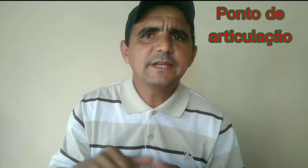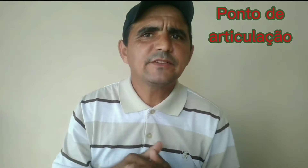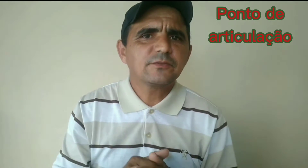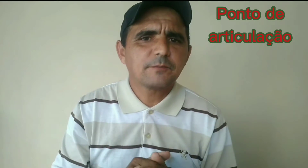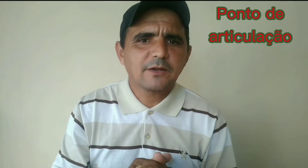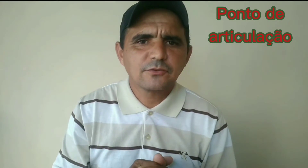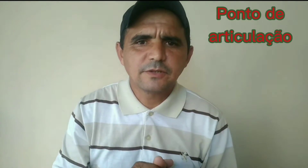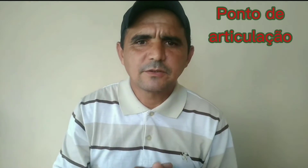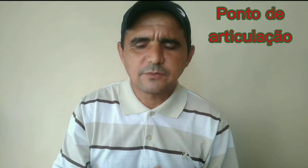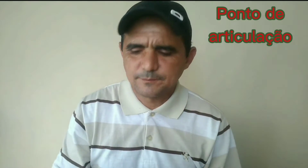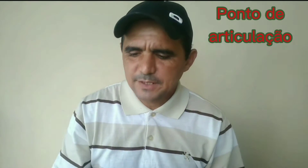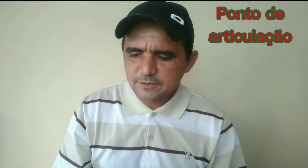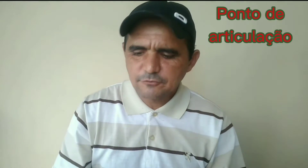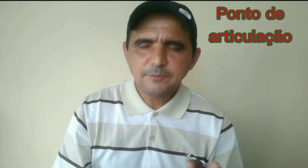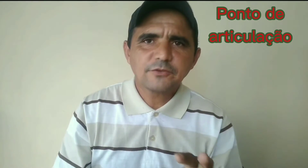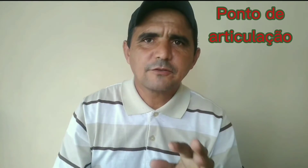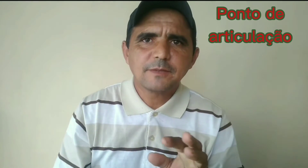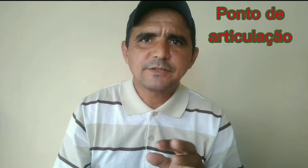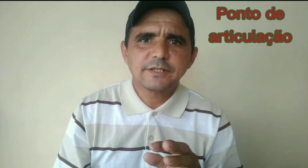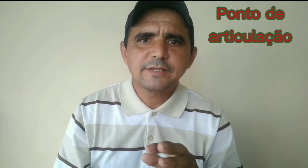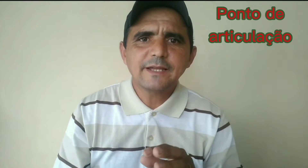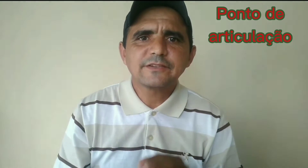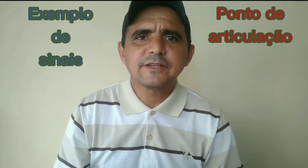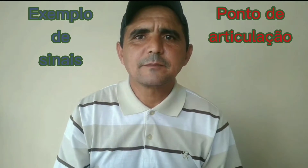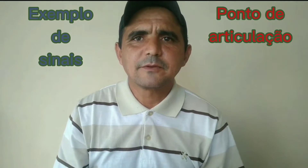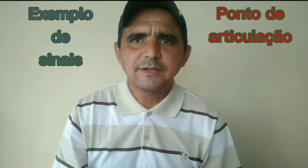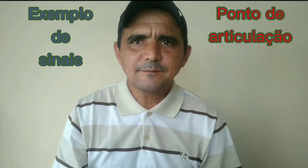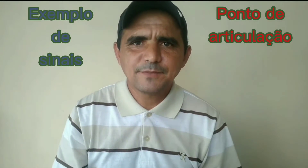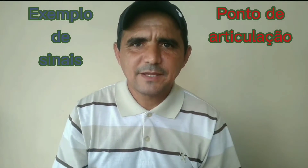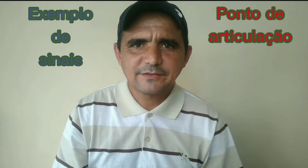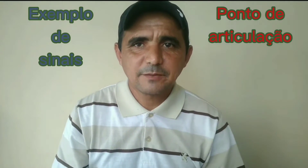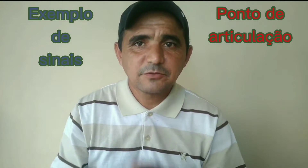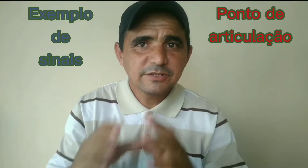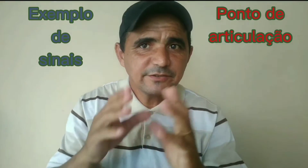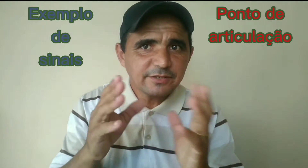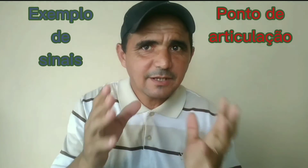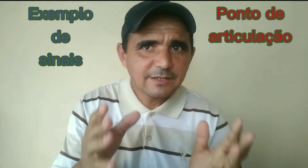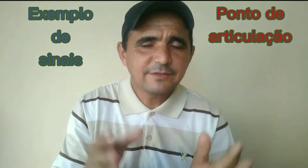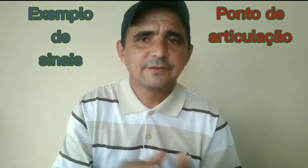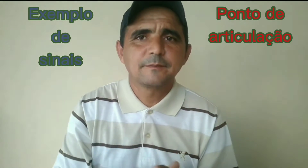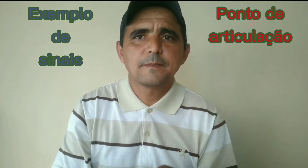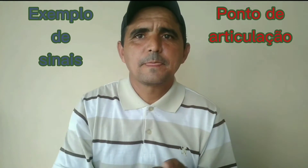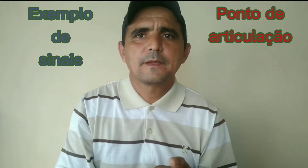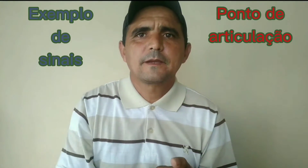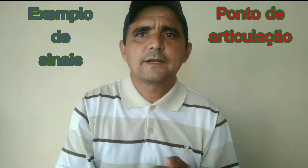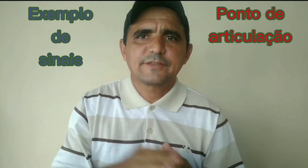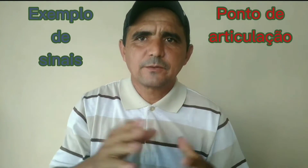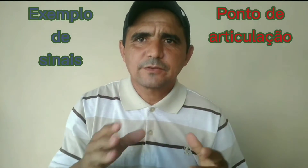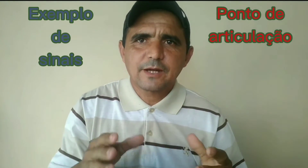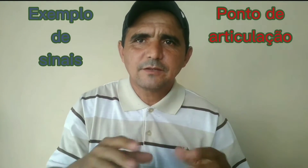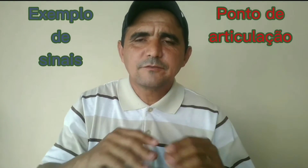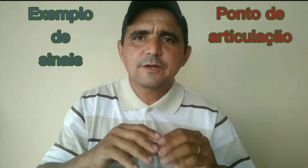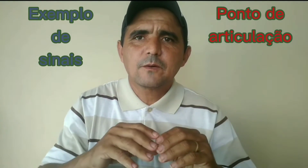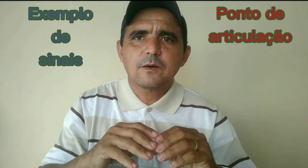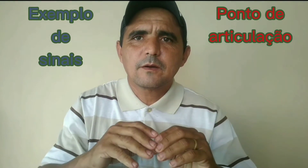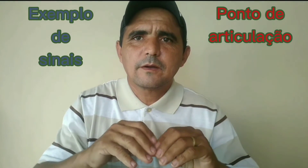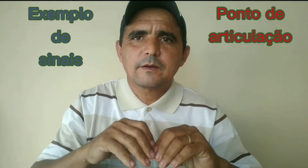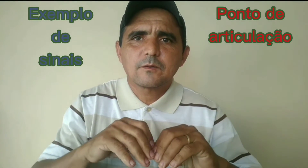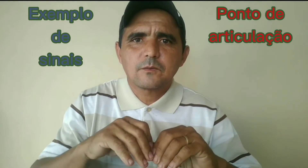esse espaço neutro. Vamos novamente aqui dar exemplo, né? Exemplo de sinais executados e ver qual